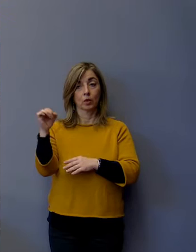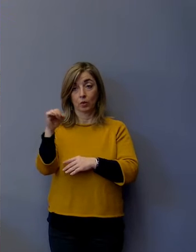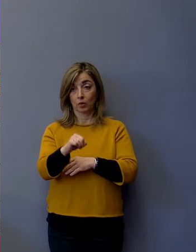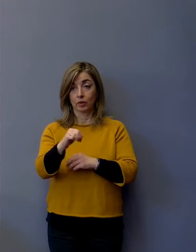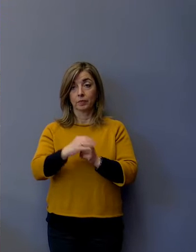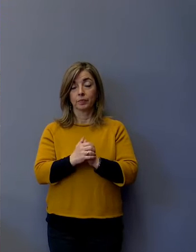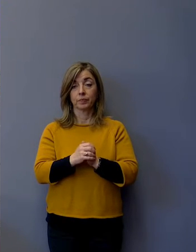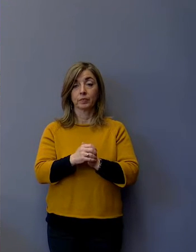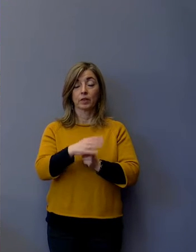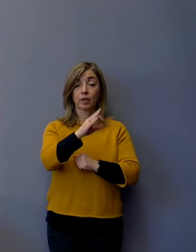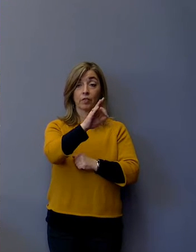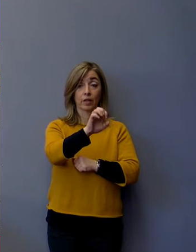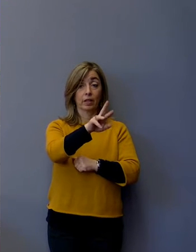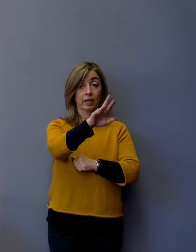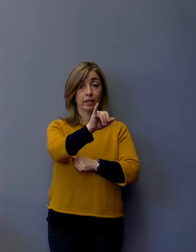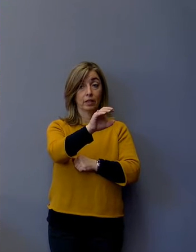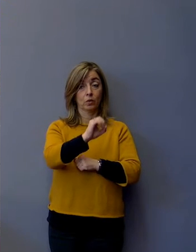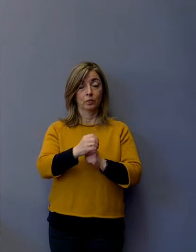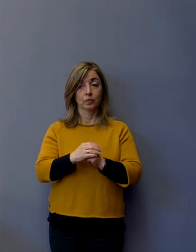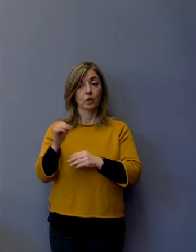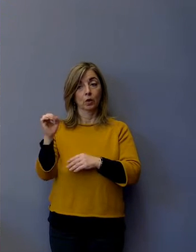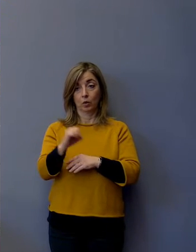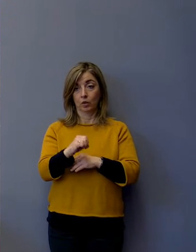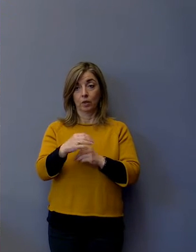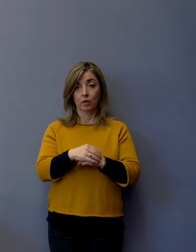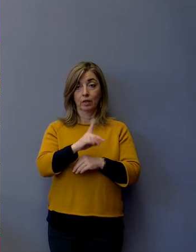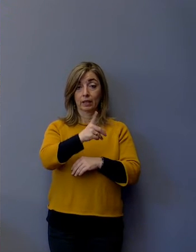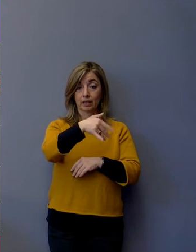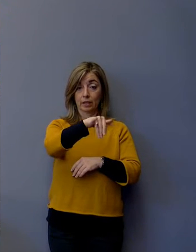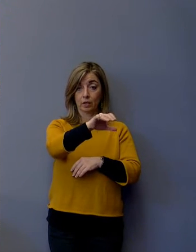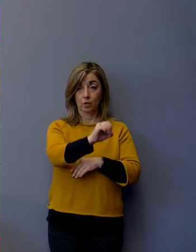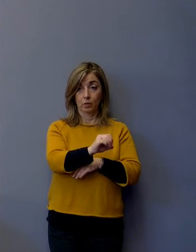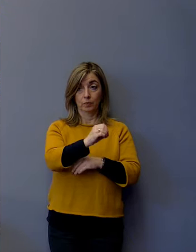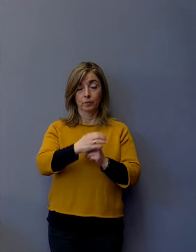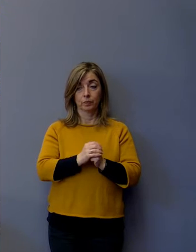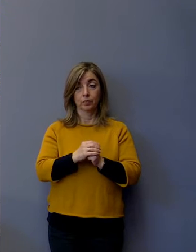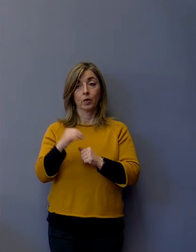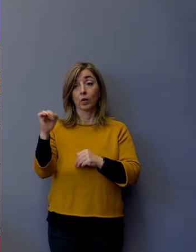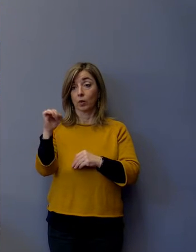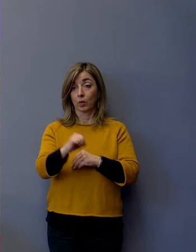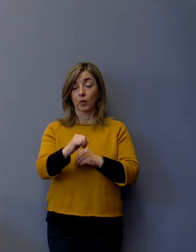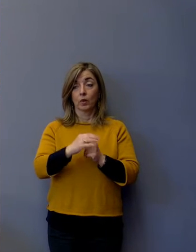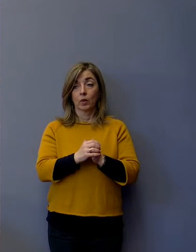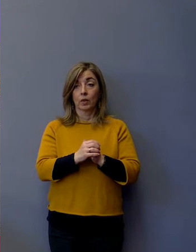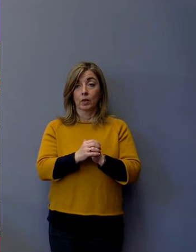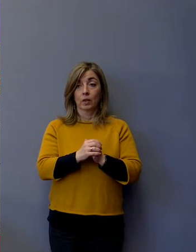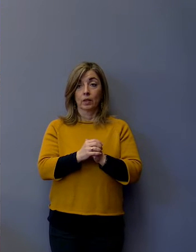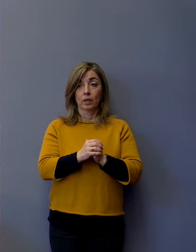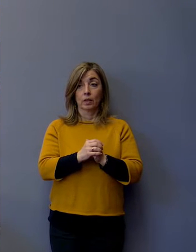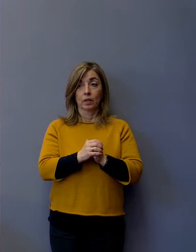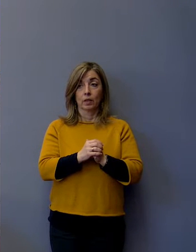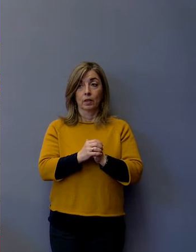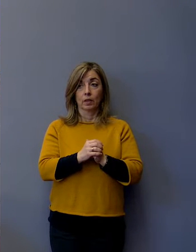consigliere ferrero contrario consigliere grillo contrario consigliera